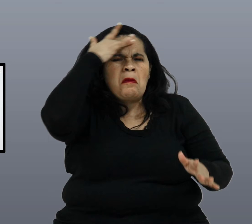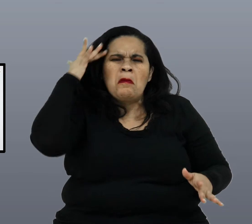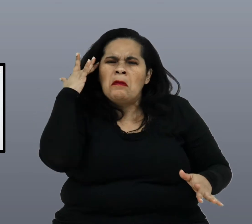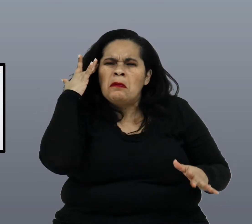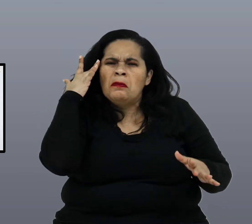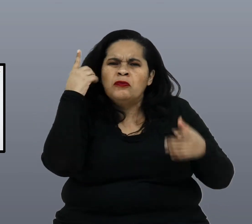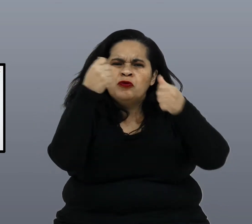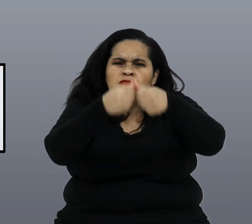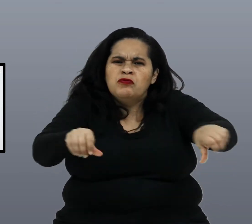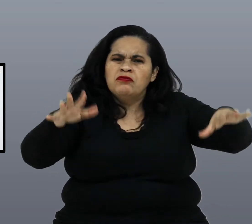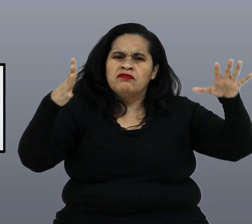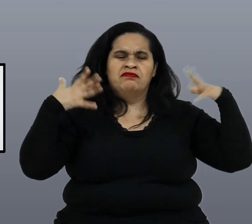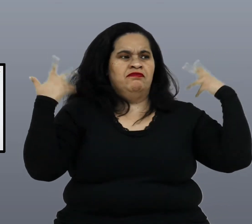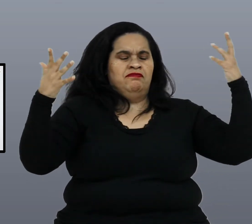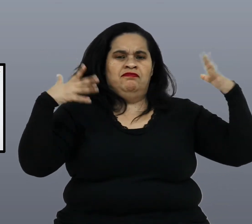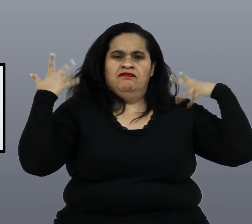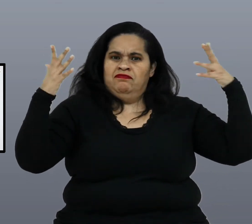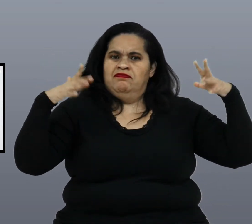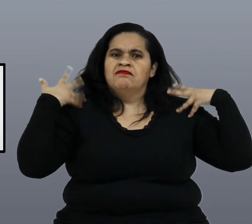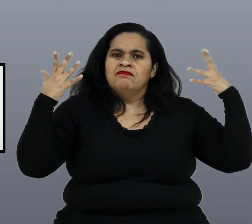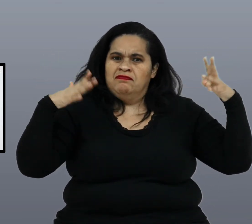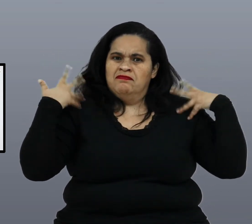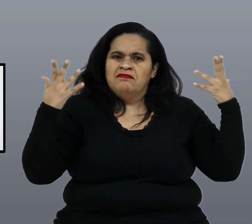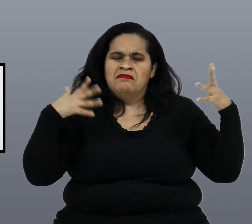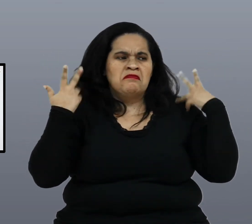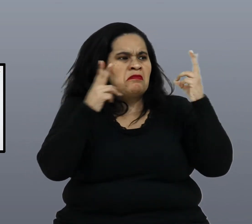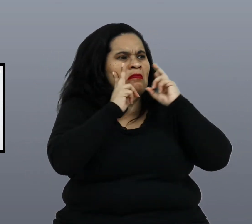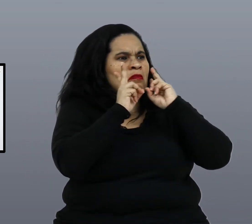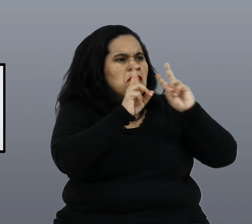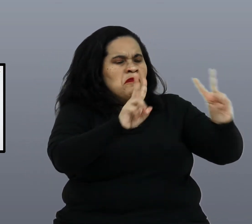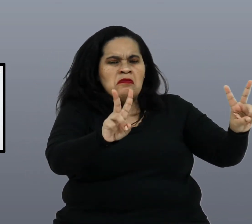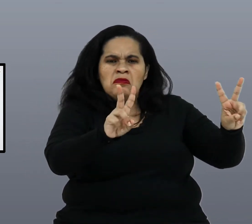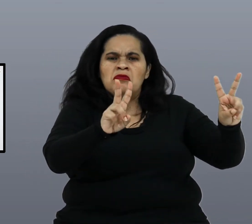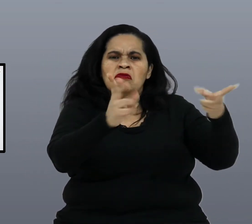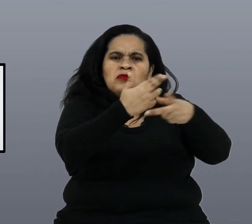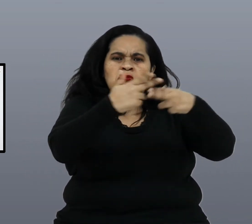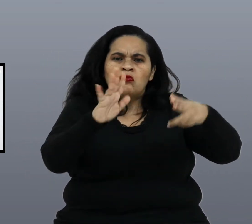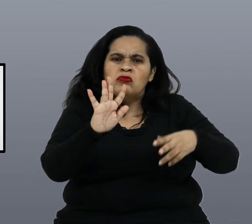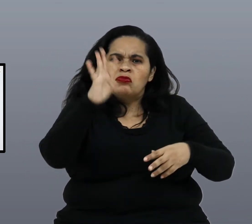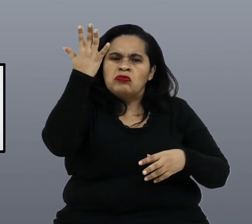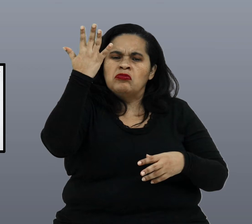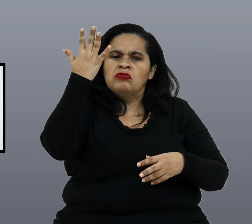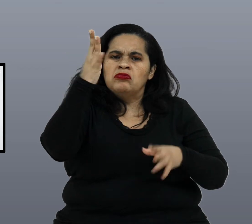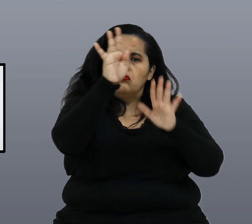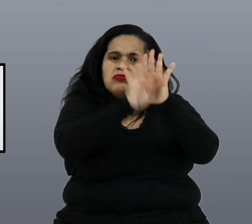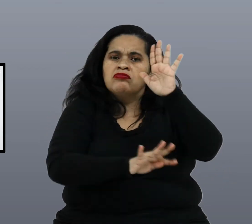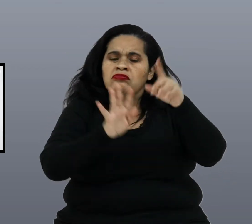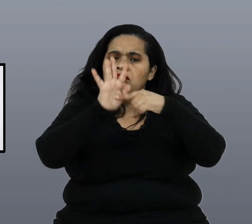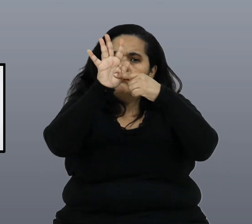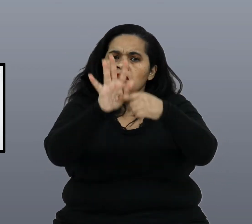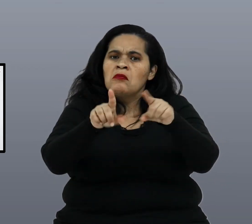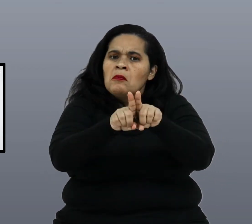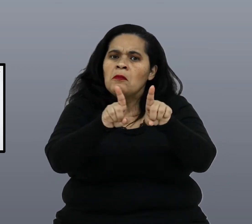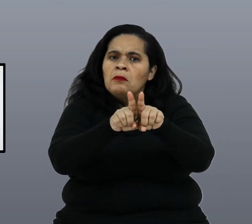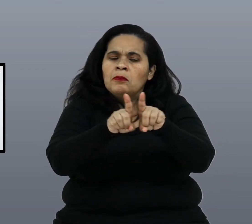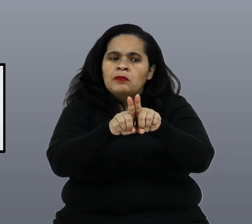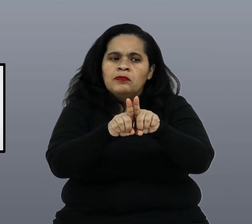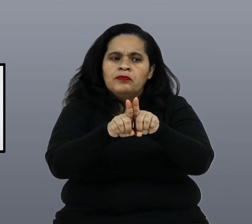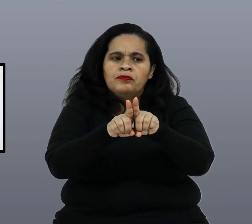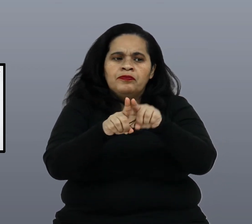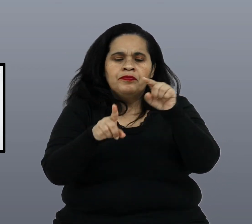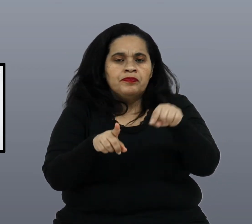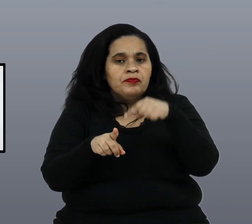divertindo, é uma diversão ver os cristãos na arena sendo comidos pelas feras. Né? E o texto vai dizer isso, mas depois nós